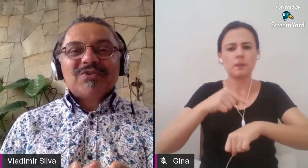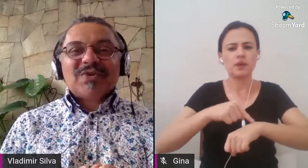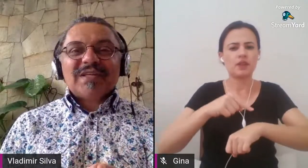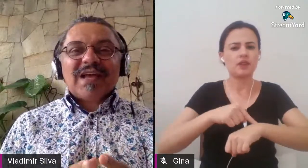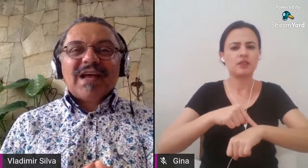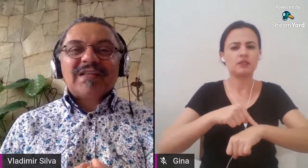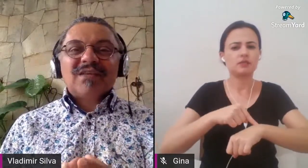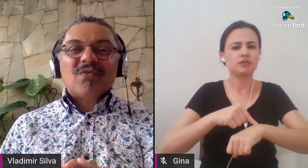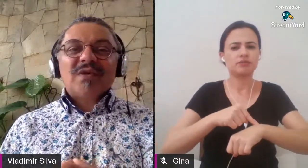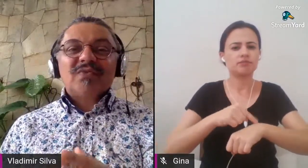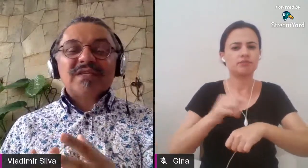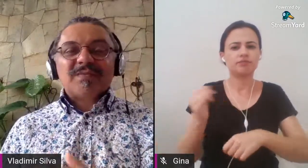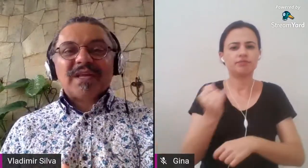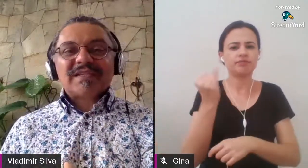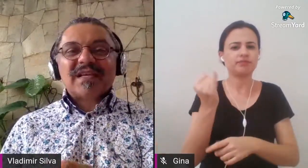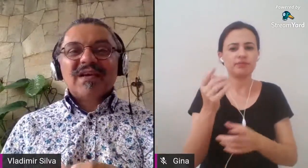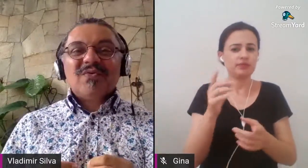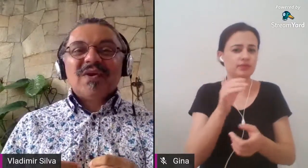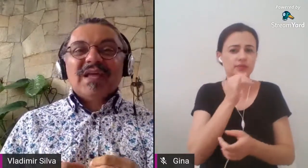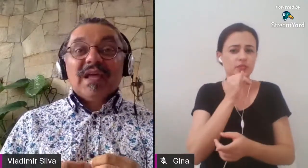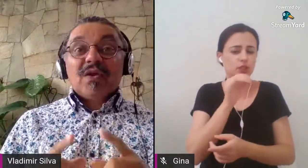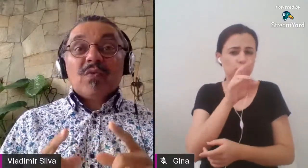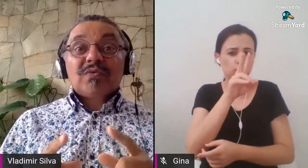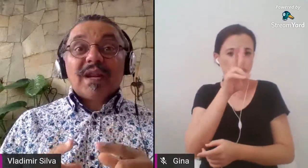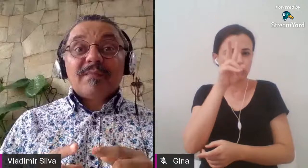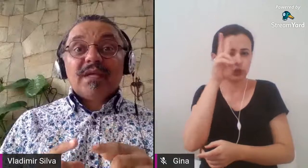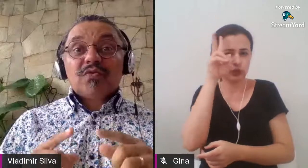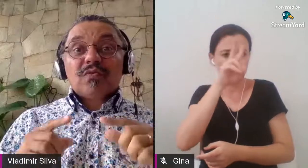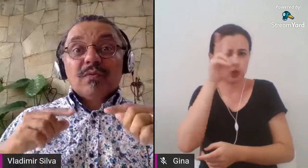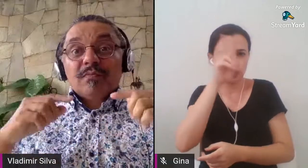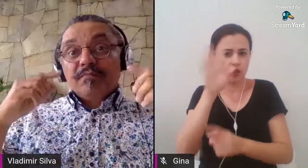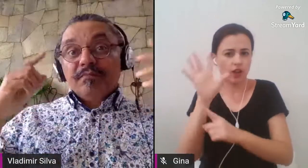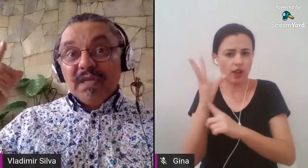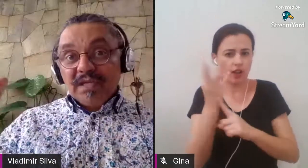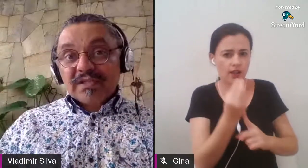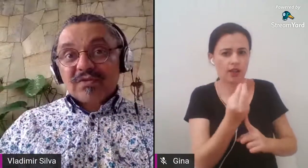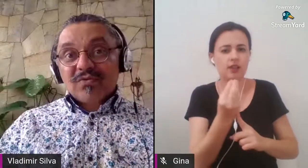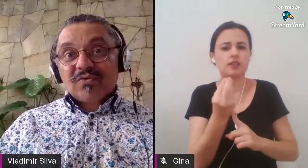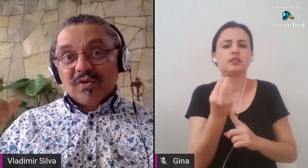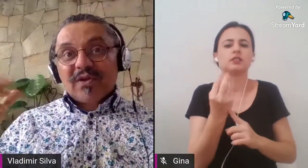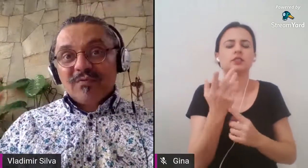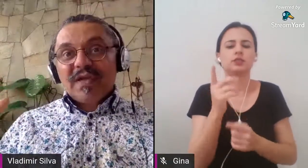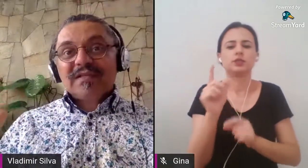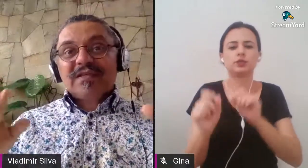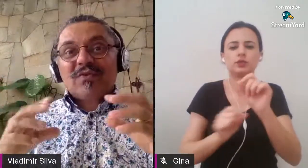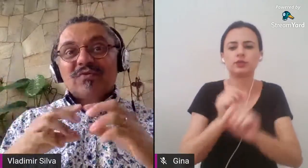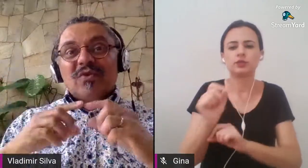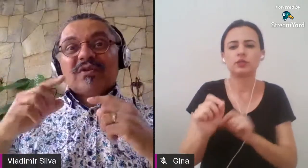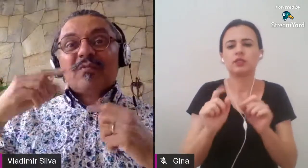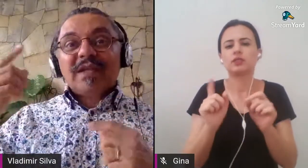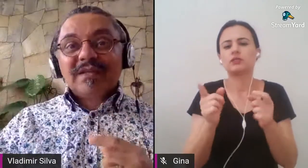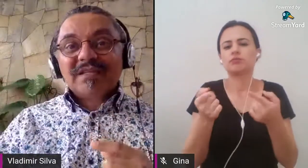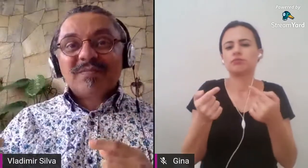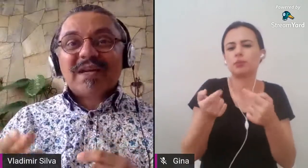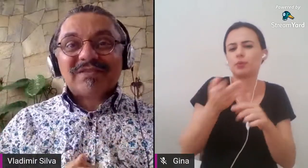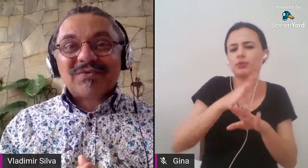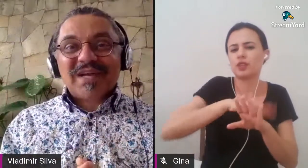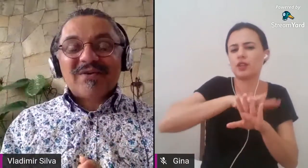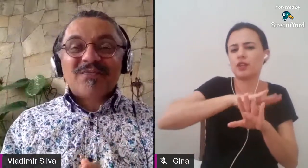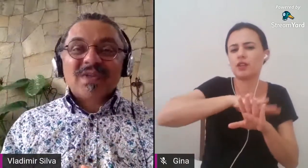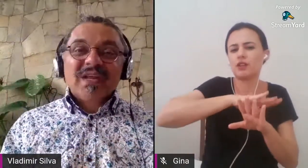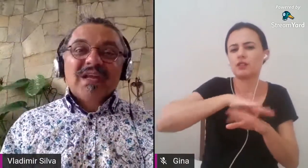prevalente, a história da arte enquanto inspiração, enquanto elemento místico totalmente ou